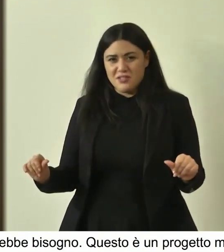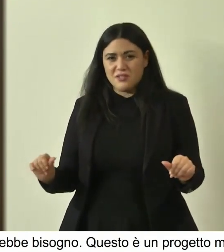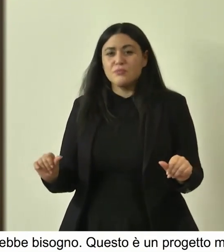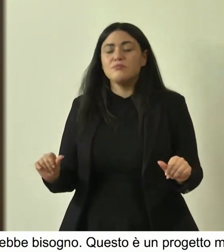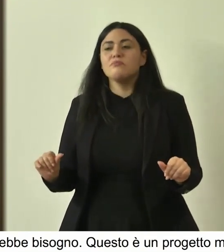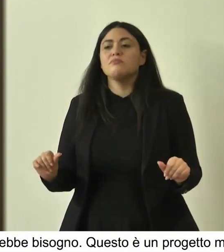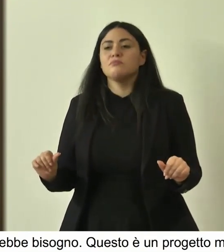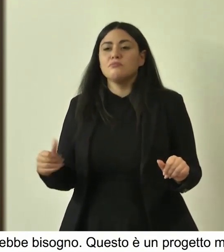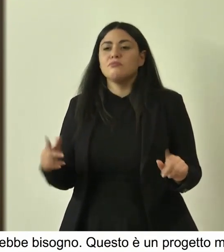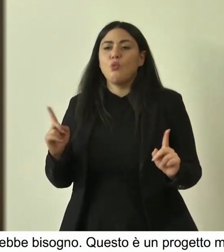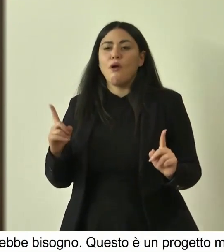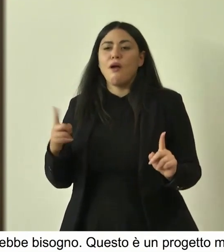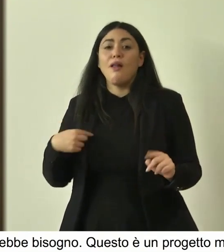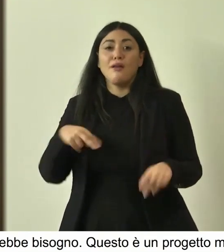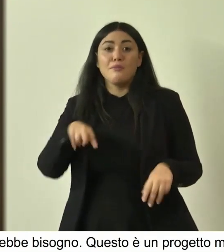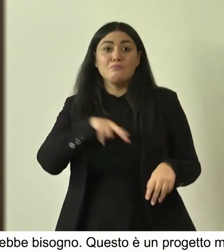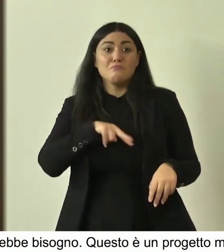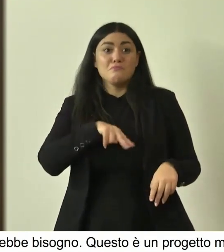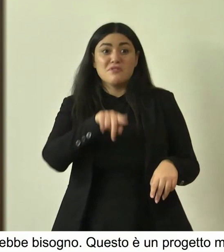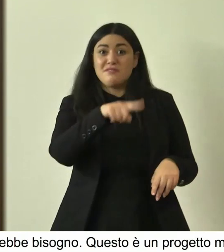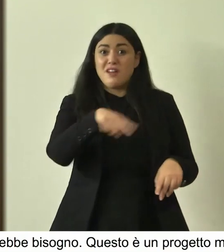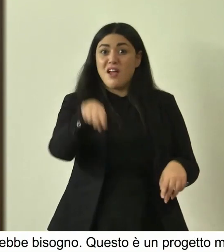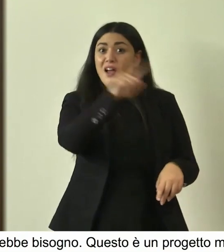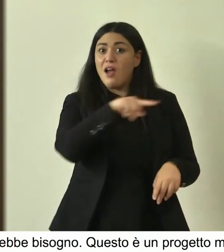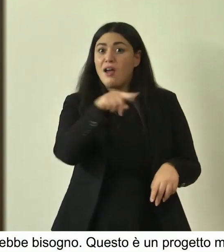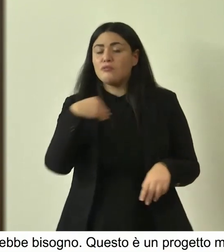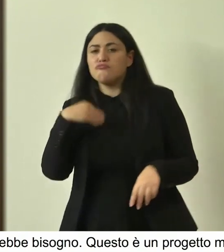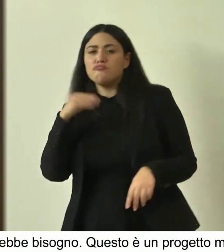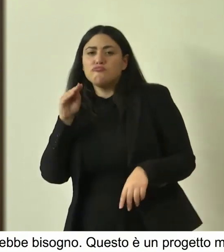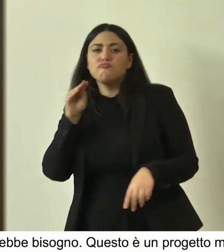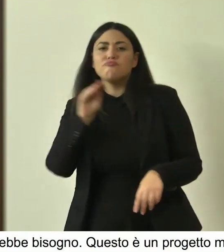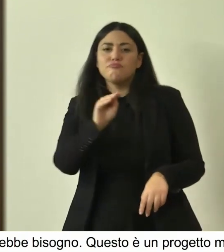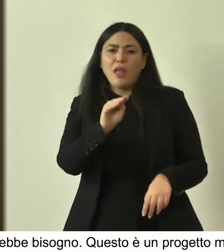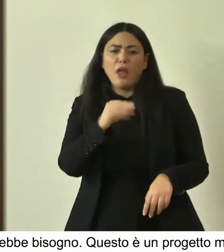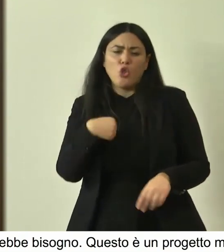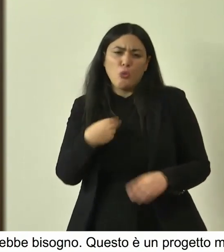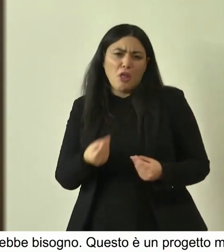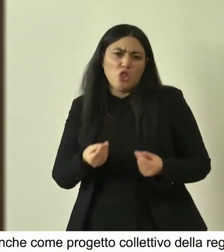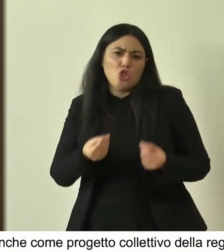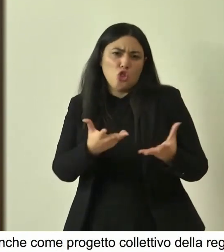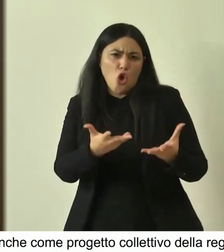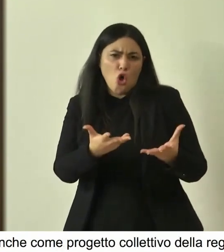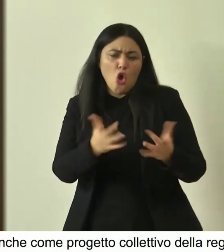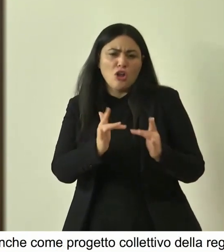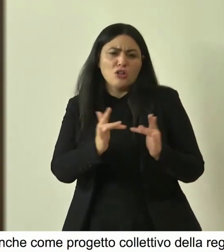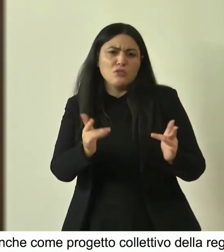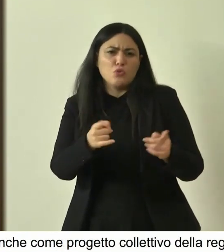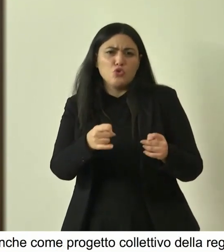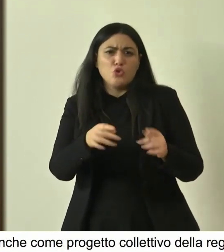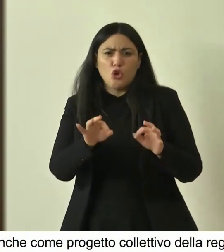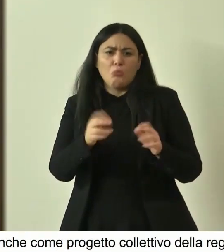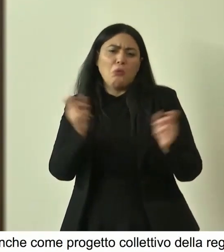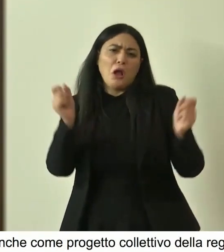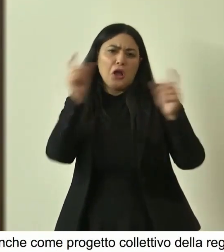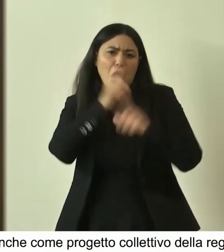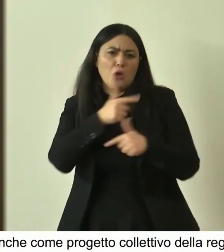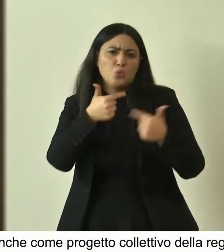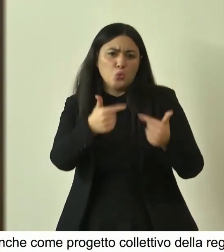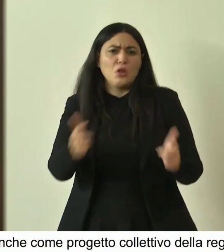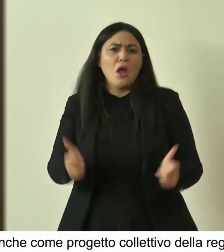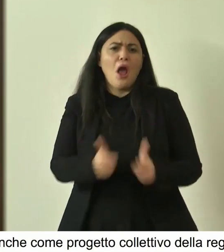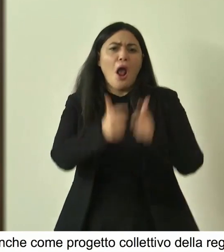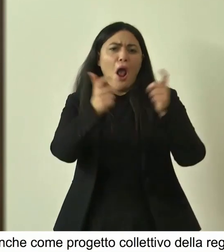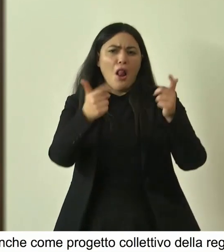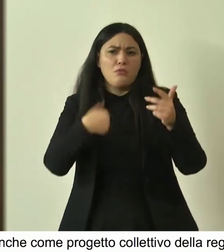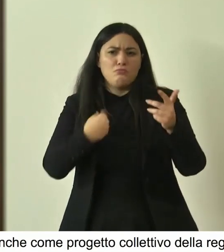ai privati, mettendo a loro disposizione gratuitamente queste piante autoctone, chiedere ai privati